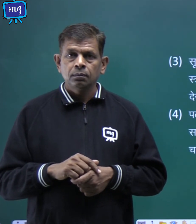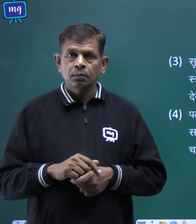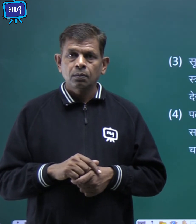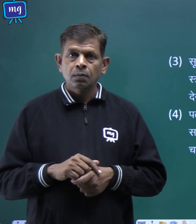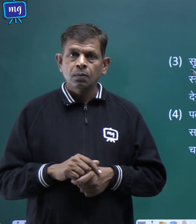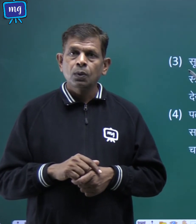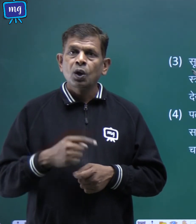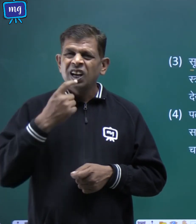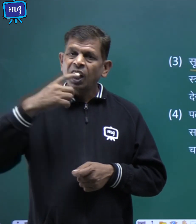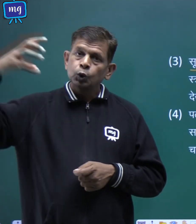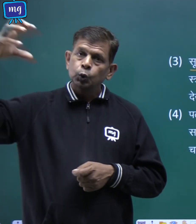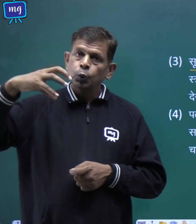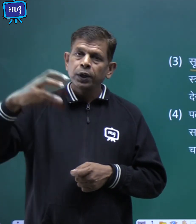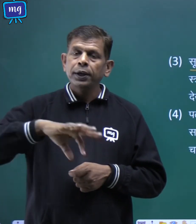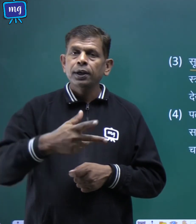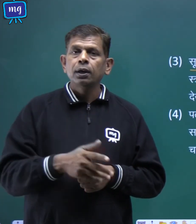सूर्य या किसी